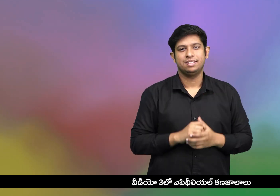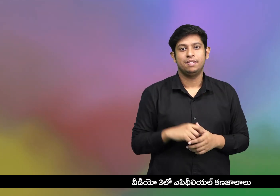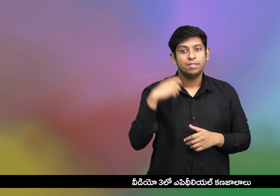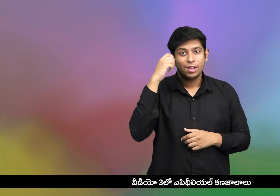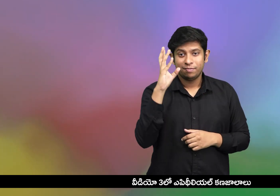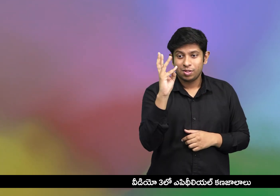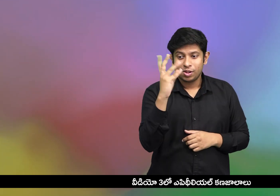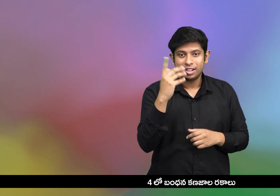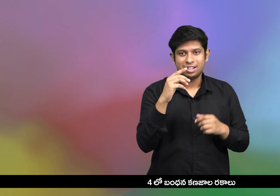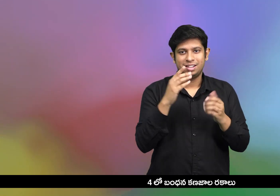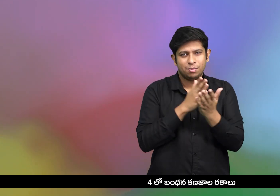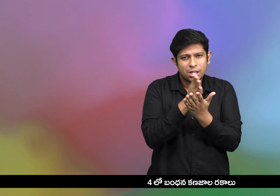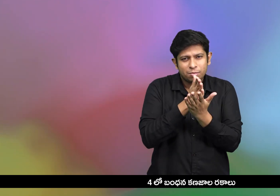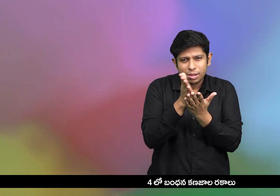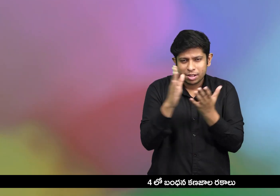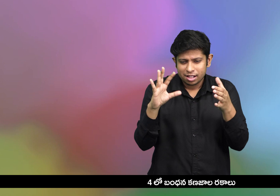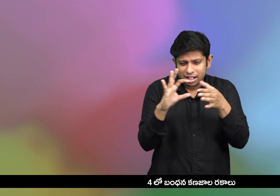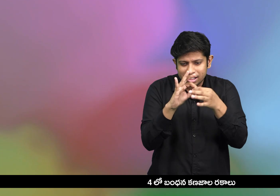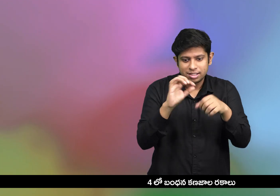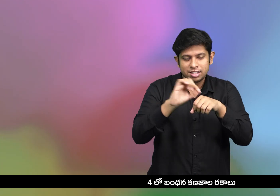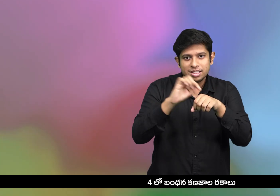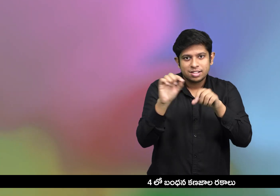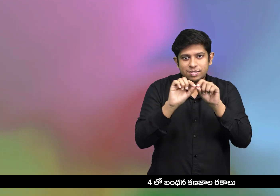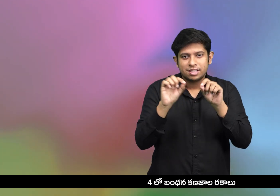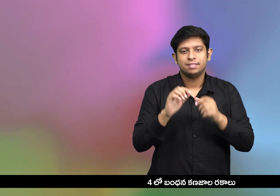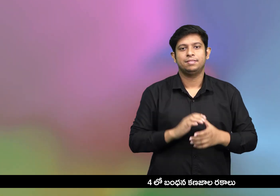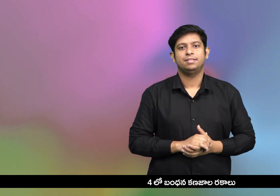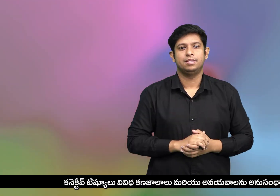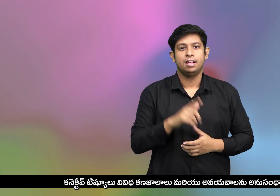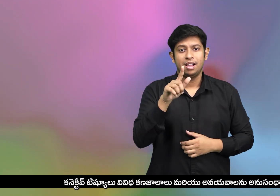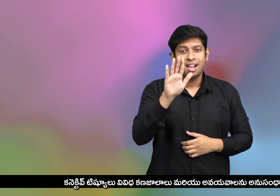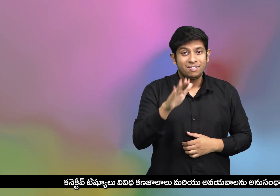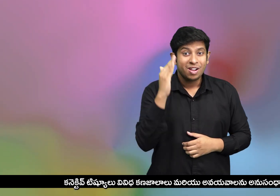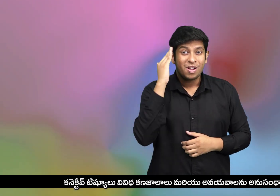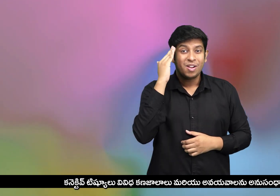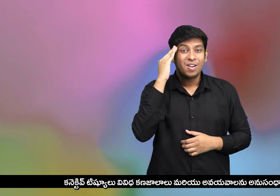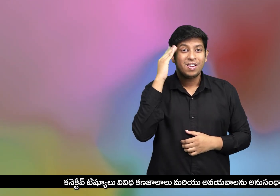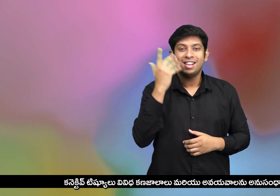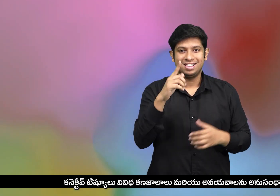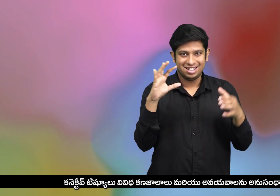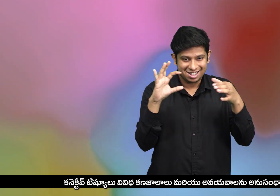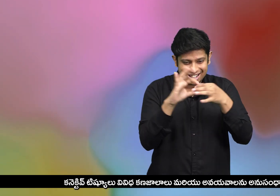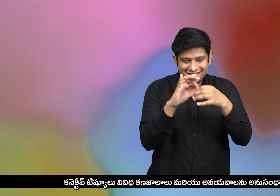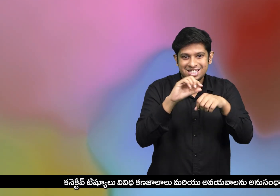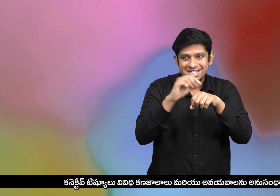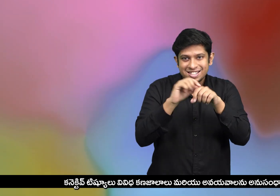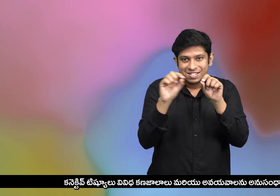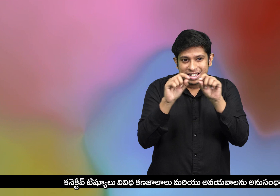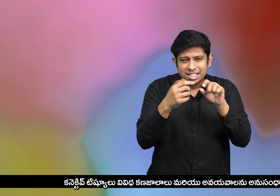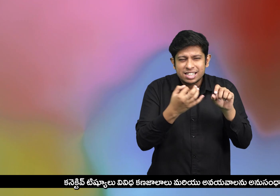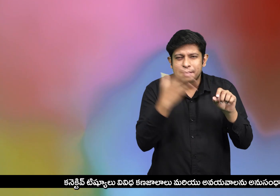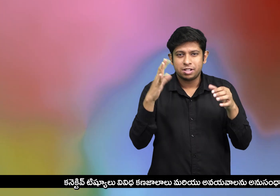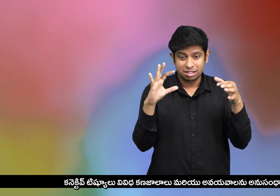ఎపిథీలియల్ కణజాలాలు, 4లో బంధన కణజాల రకాలు, కనెక్టివ్ టిష్యూలు, వివిధ